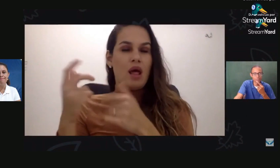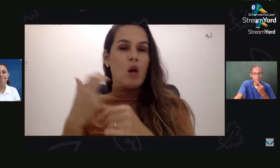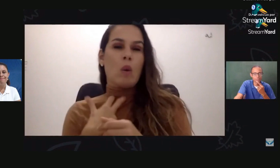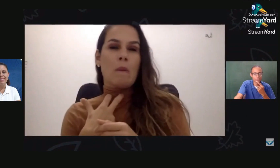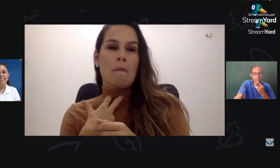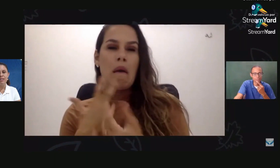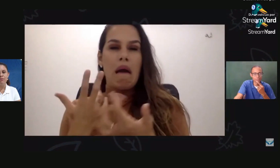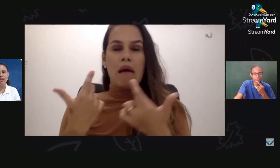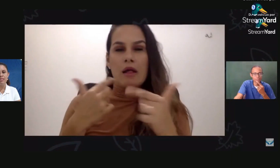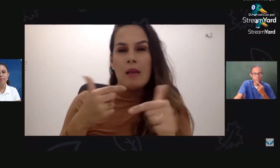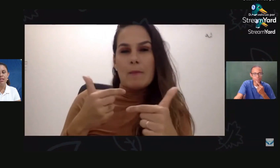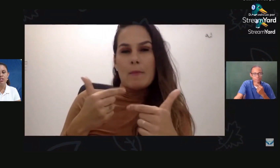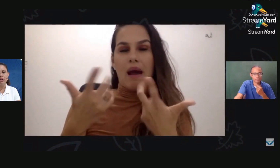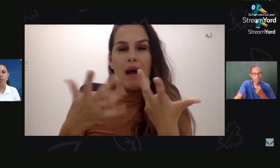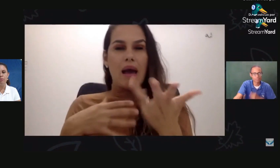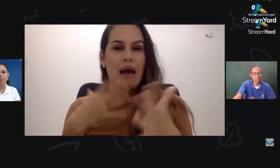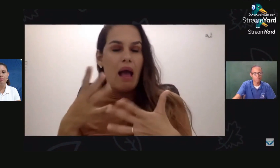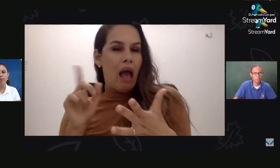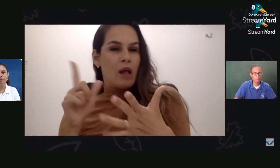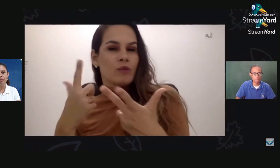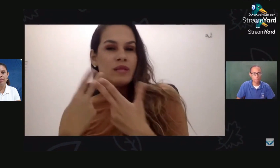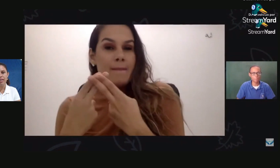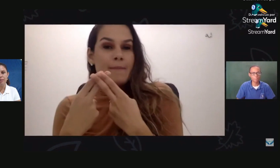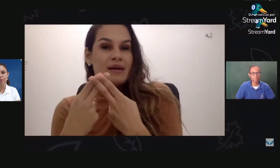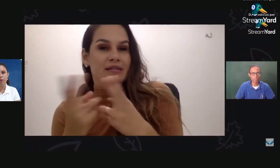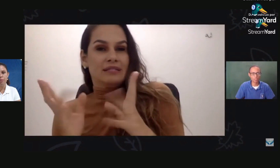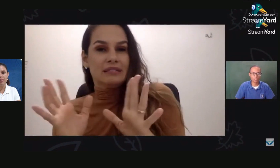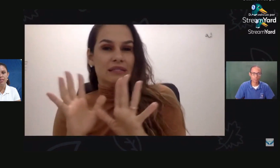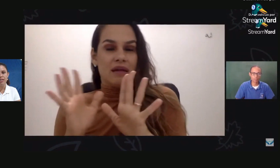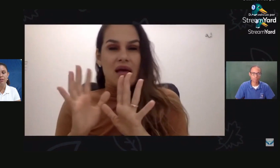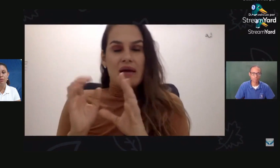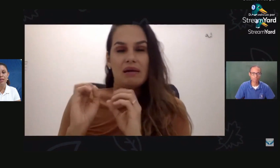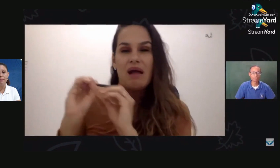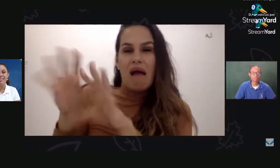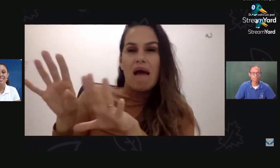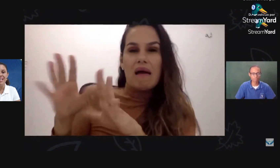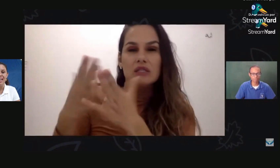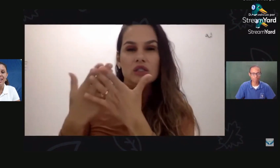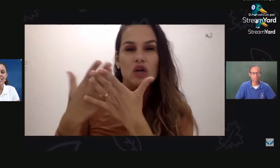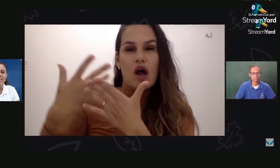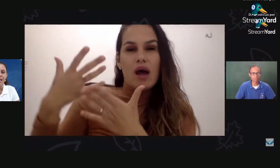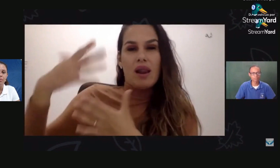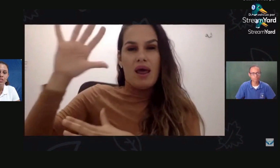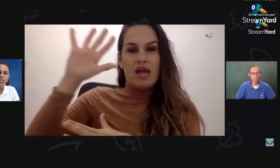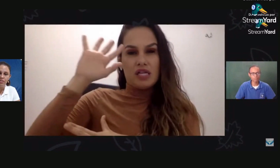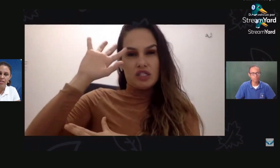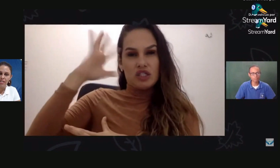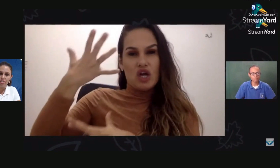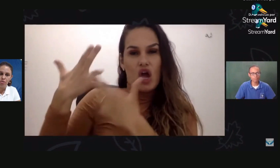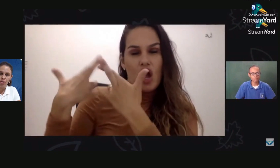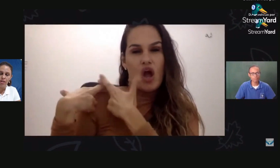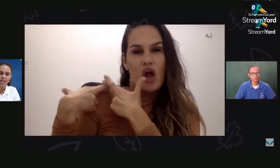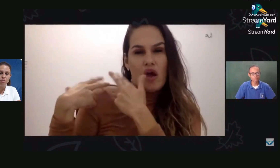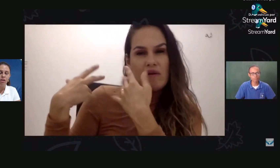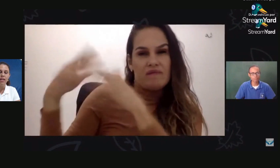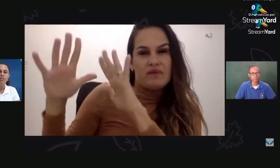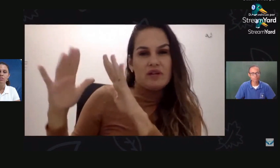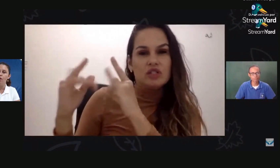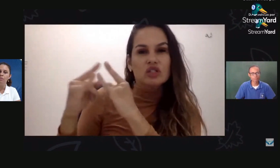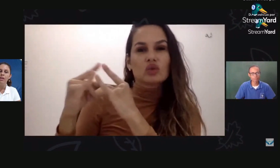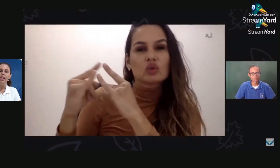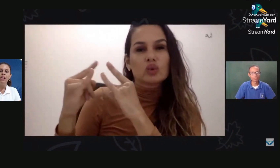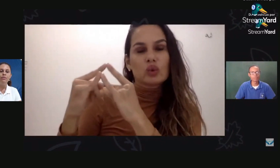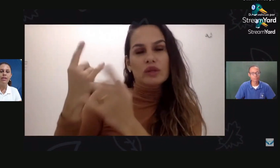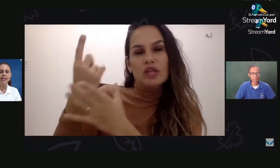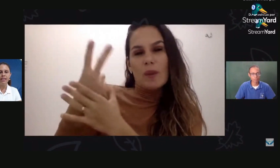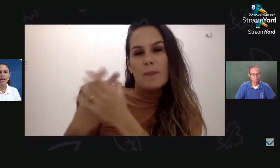e, infelizmente, não tem essa preocupação, não tem paciência, acabam deixando ali na escola e a escola